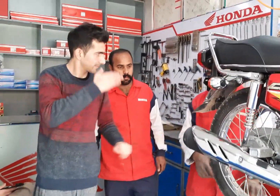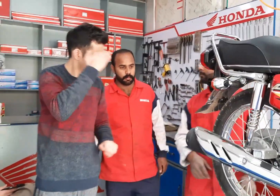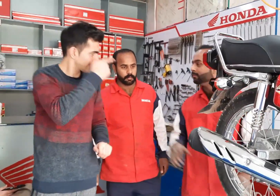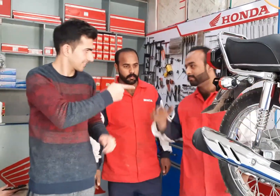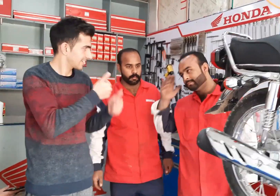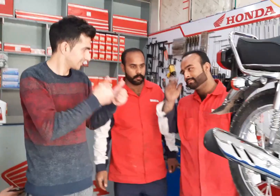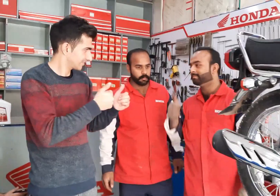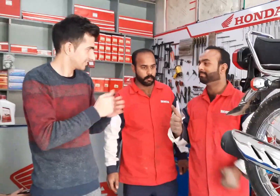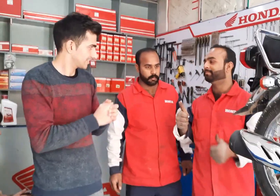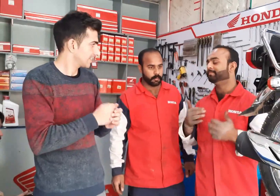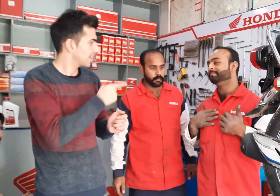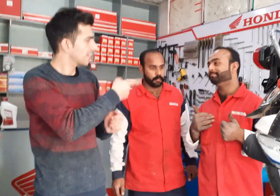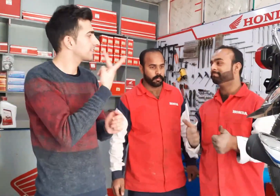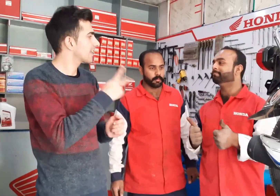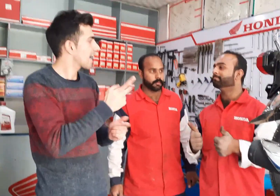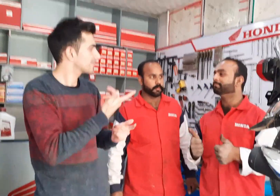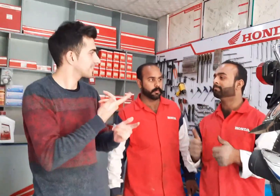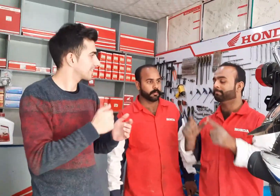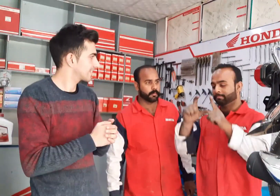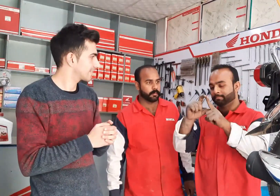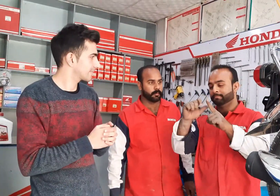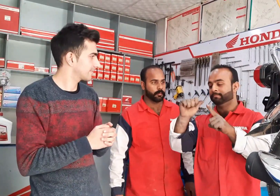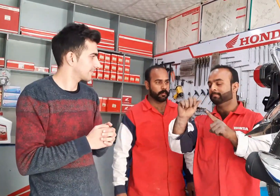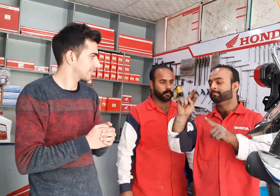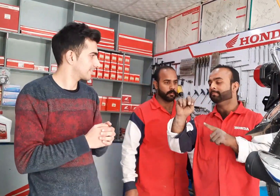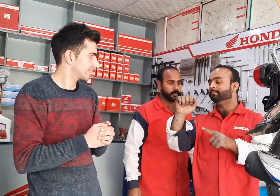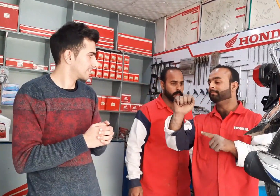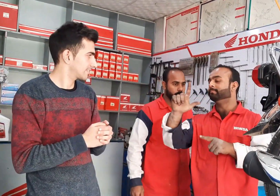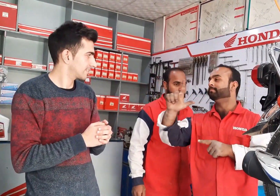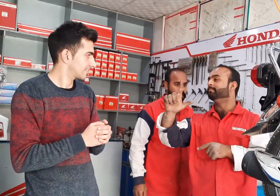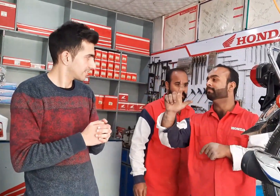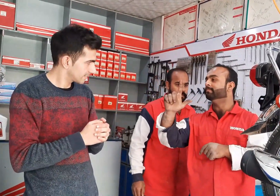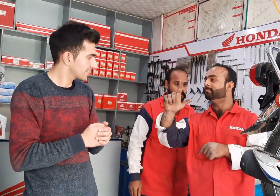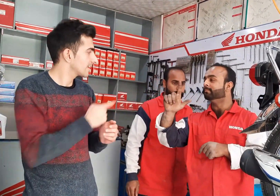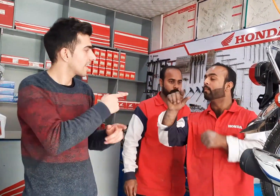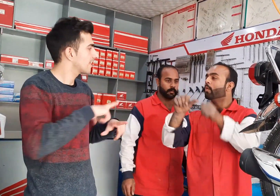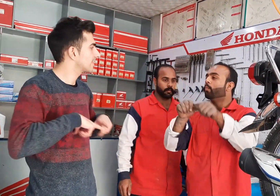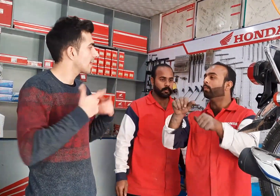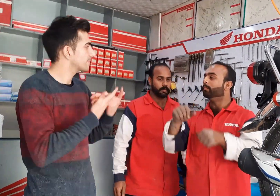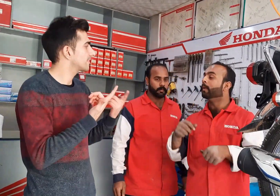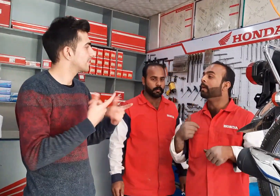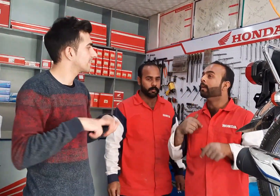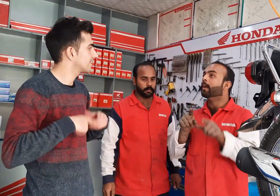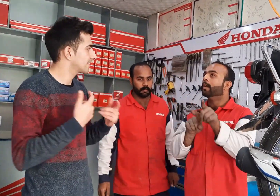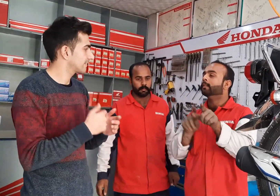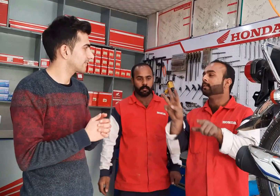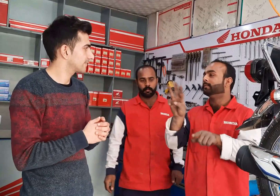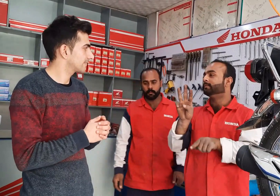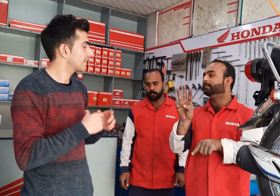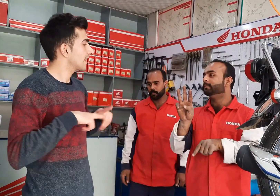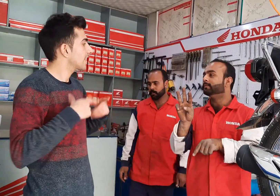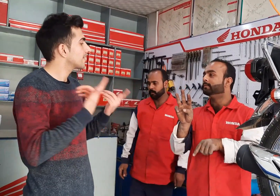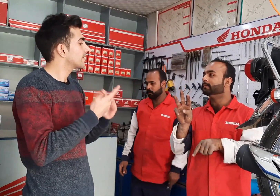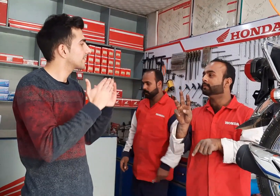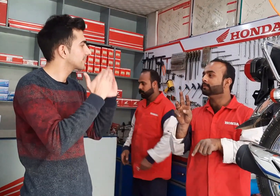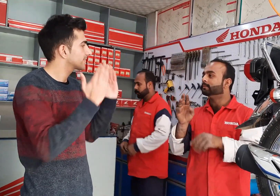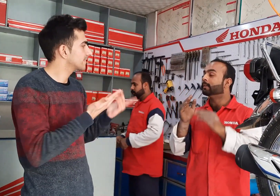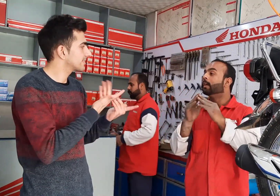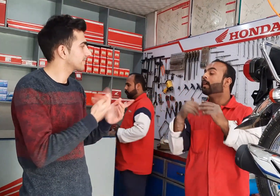اسلام علیکم کیا حال ہے آپ کا نام کیا ہے میرا نام دانیال ہے اور مجھے تین سال ہوگئے ہیں کام کرتے